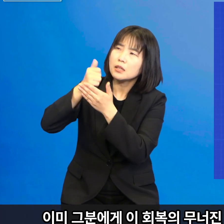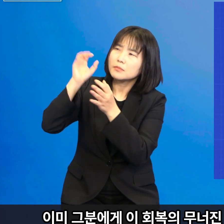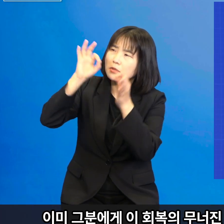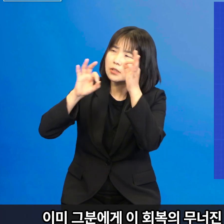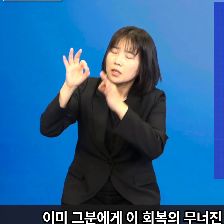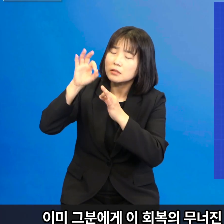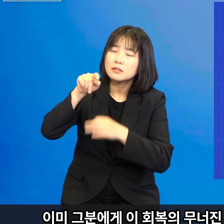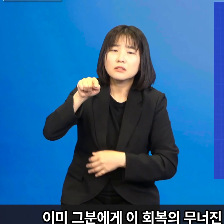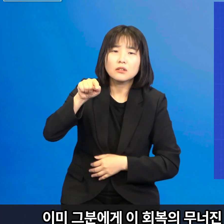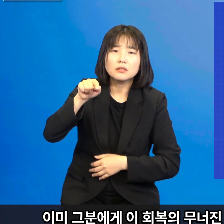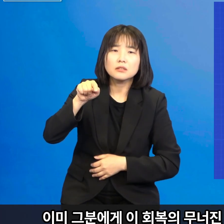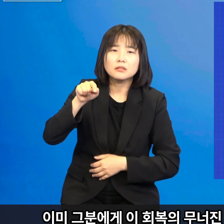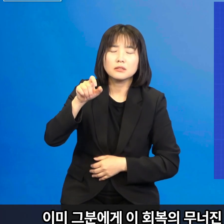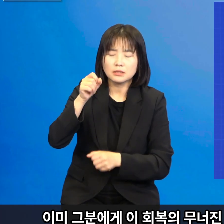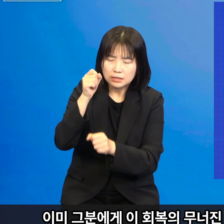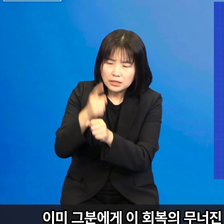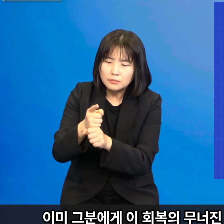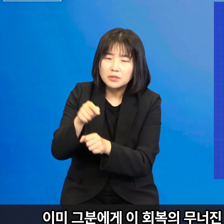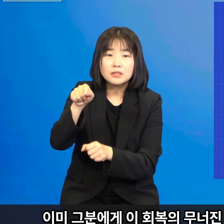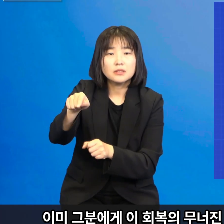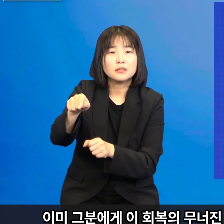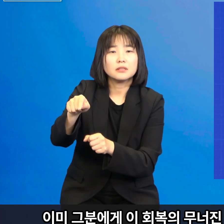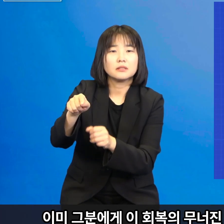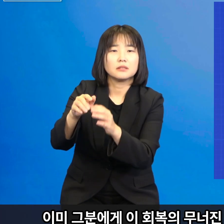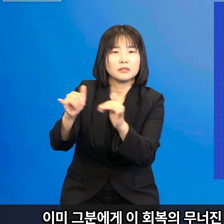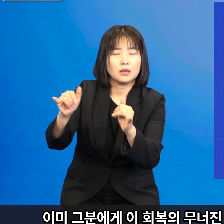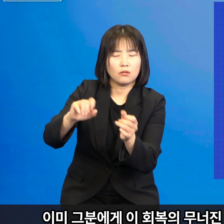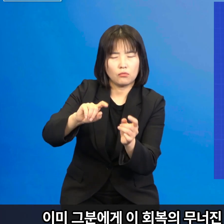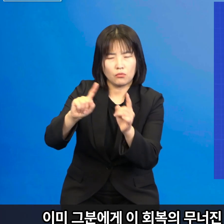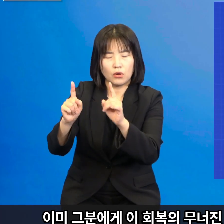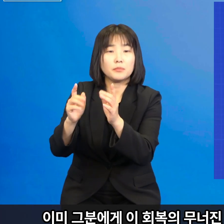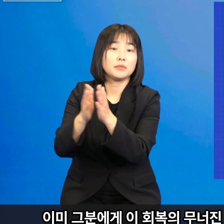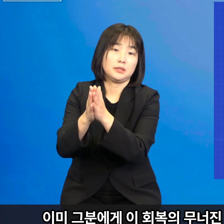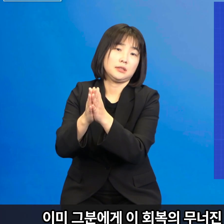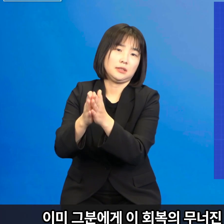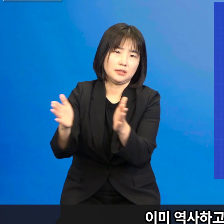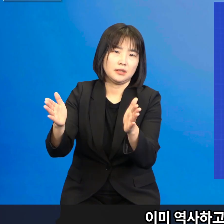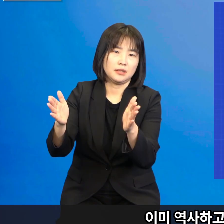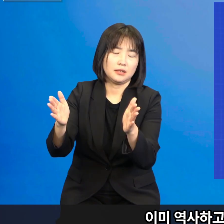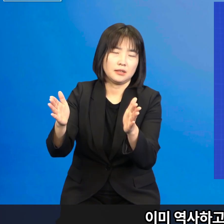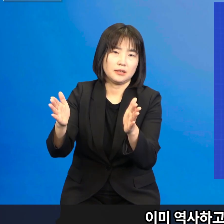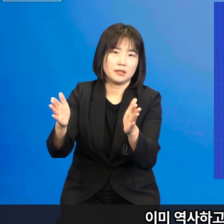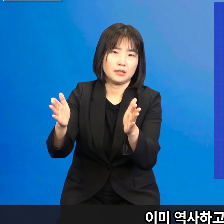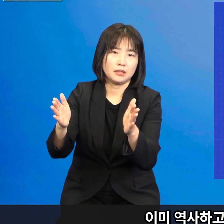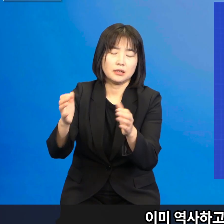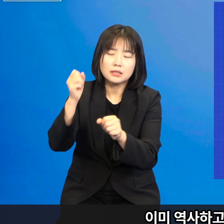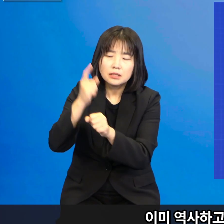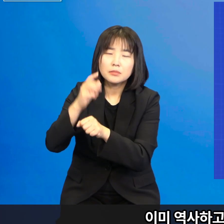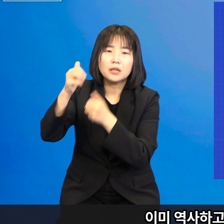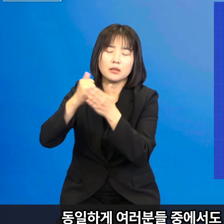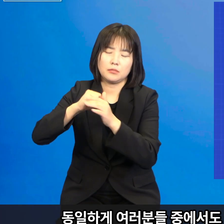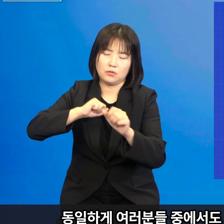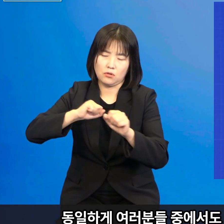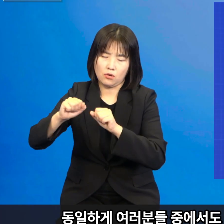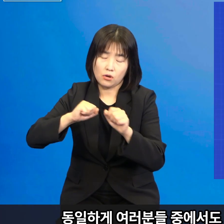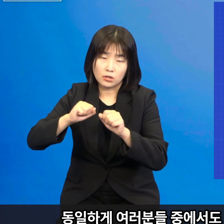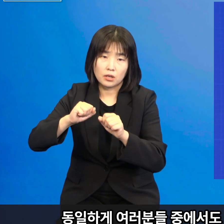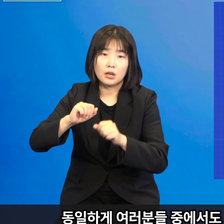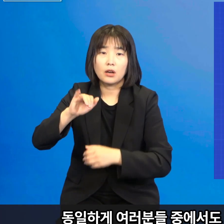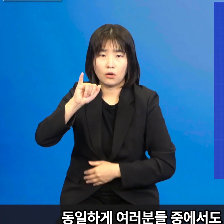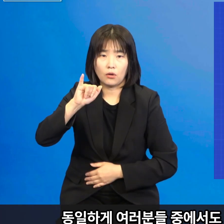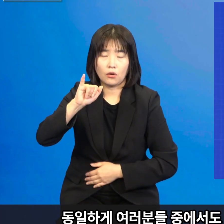그분에게 이 회복의 시작, 무너진 성전을 하나님께서 일으키시고자 이미 역사하고 있다는 것이고,